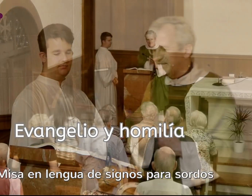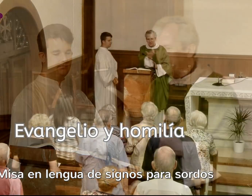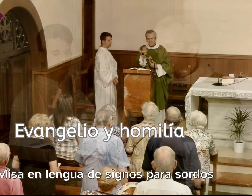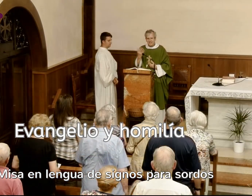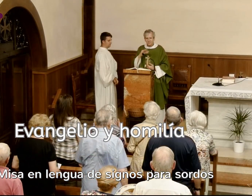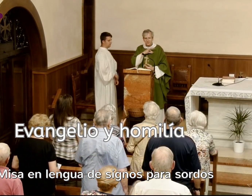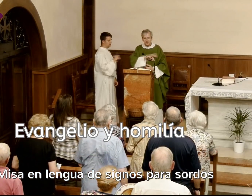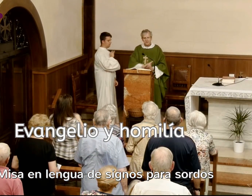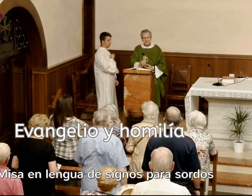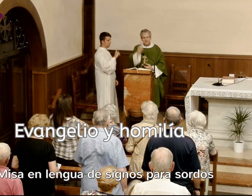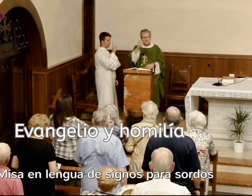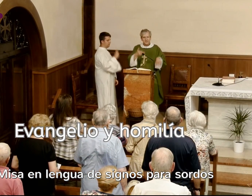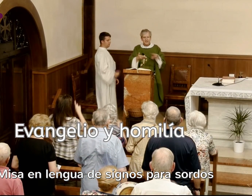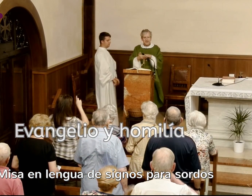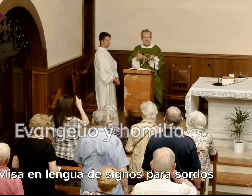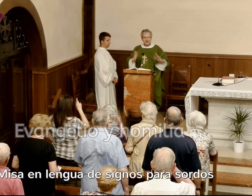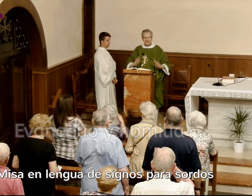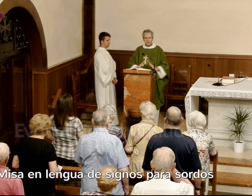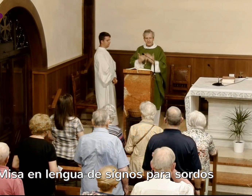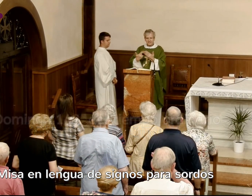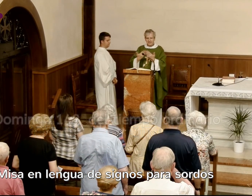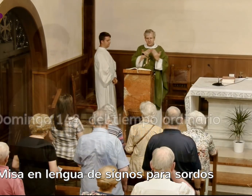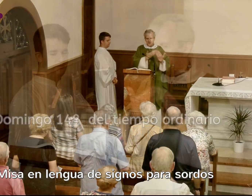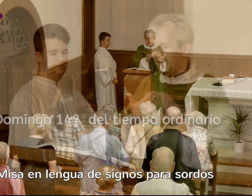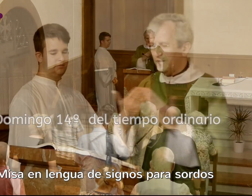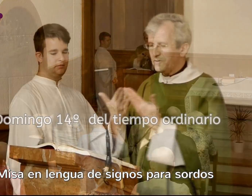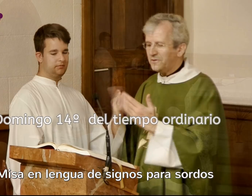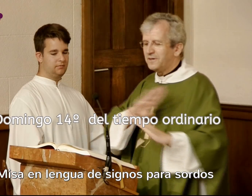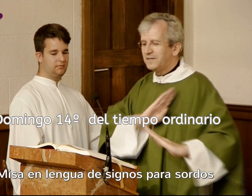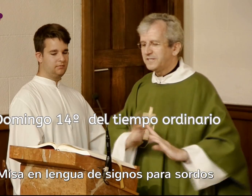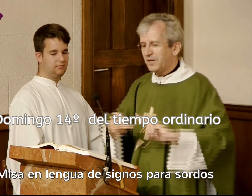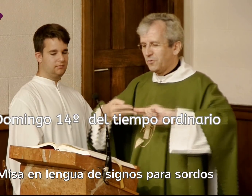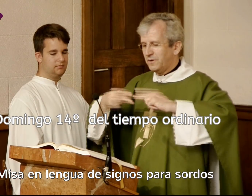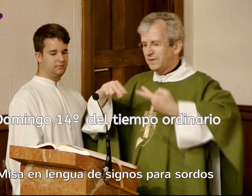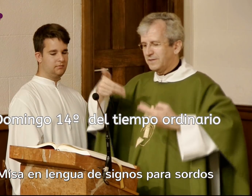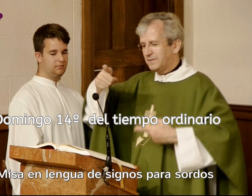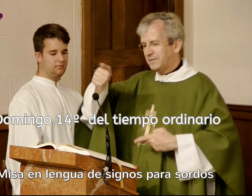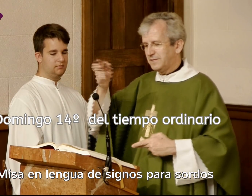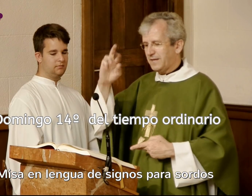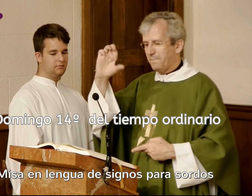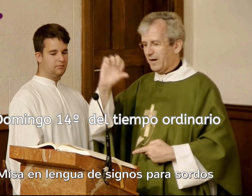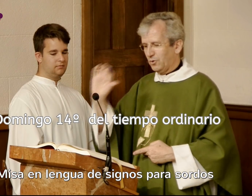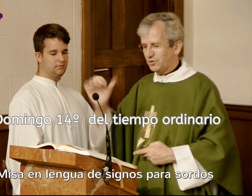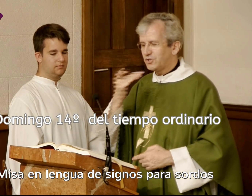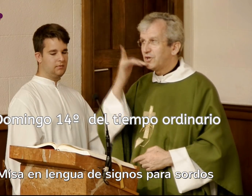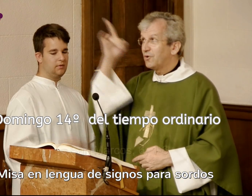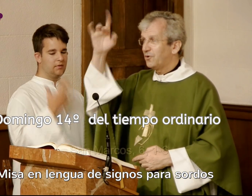El Señor esté con vosotros. Lectura del Santo Evangelio según San Marcos.